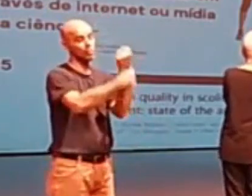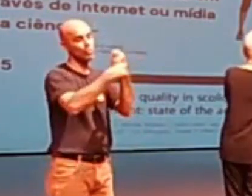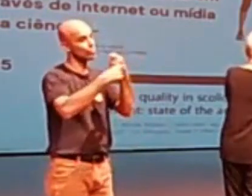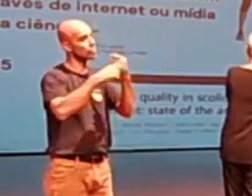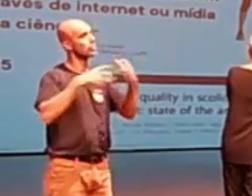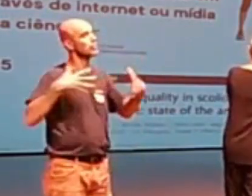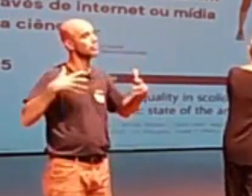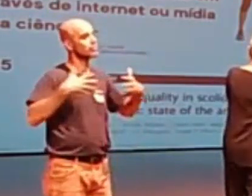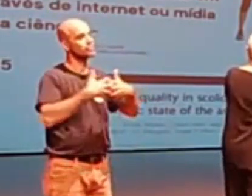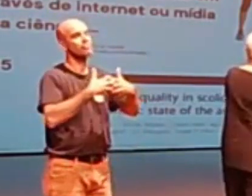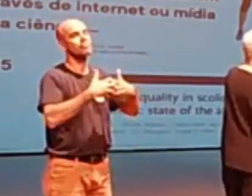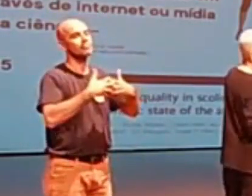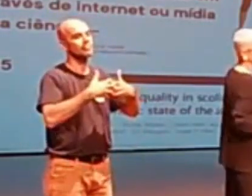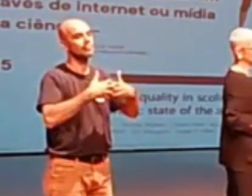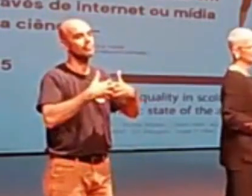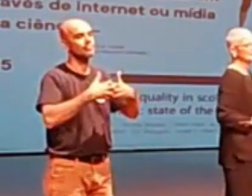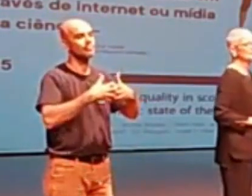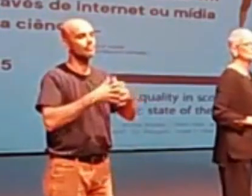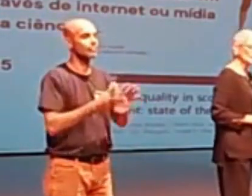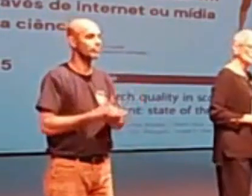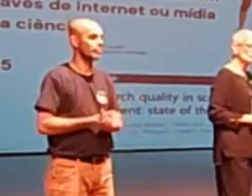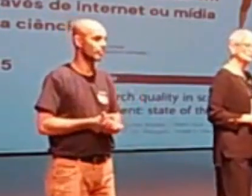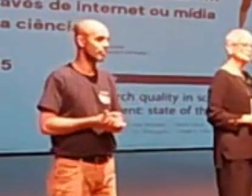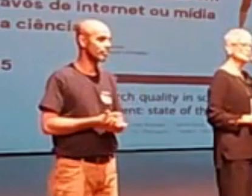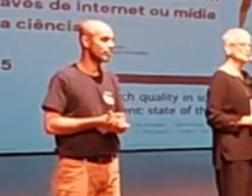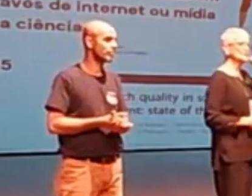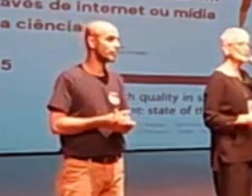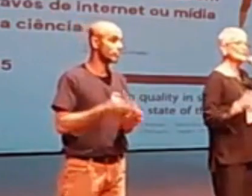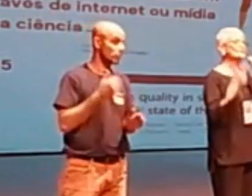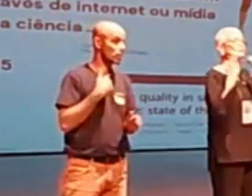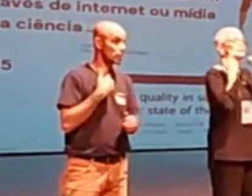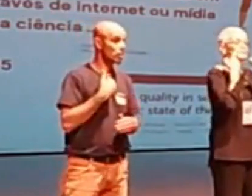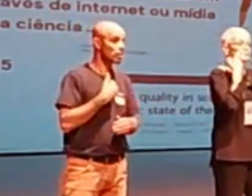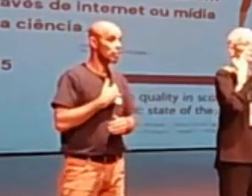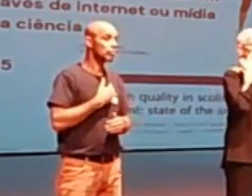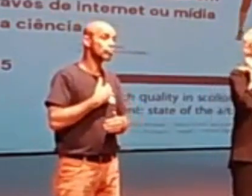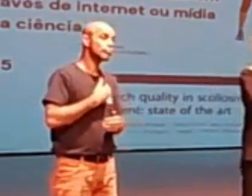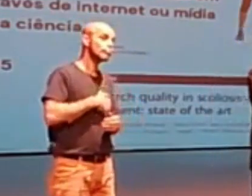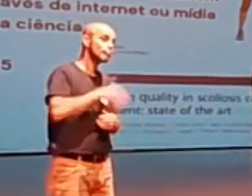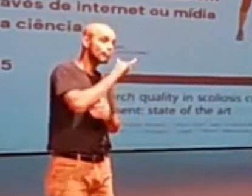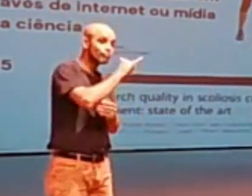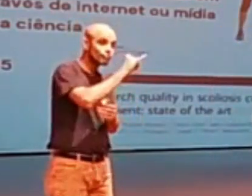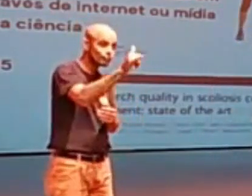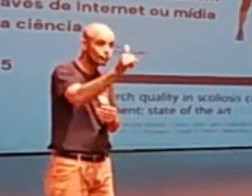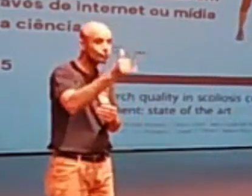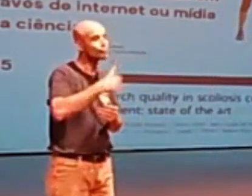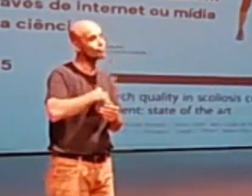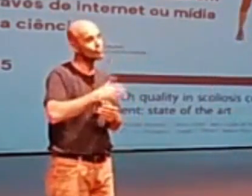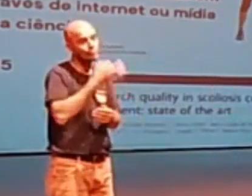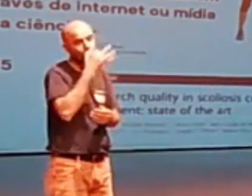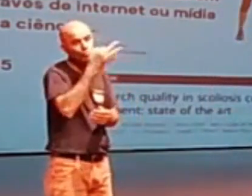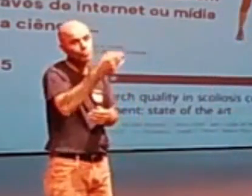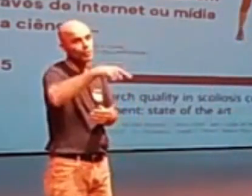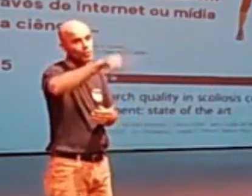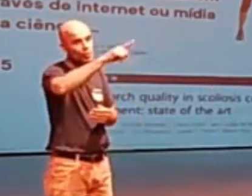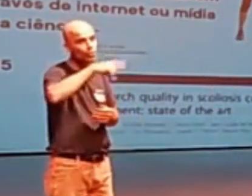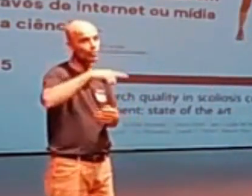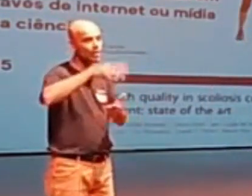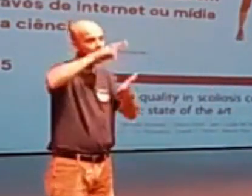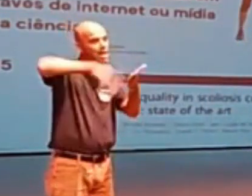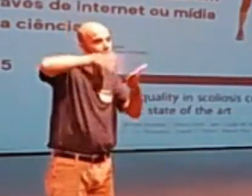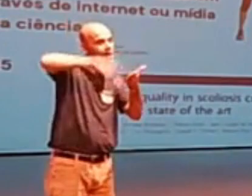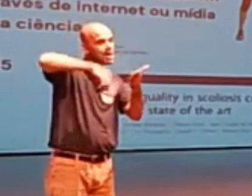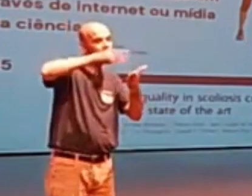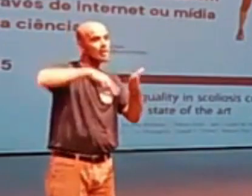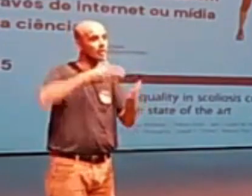complexa. Esse estudo do Fábio Zaina, eu recomendo a vocês lerem também, o pessoal da FID, ele é excelente e deixa muito